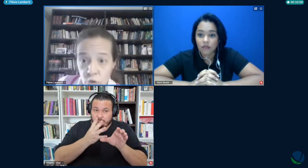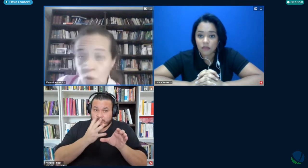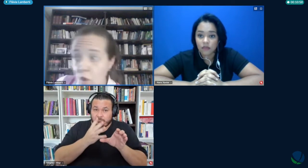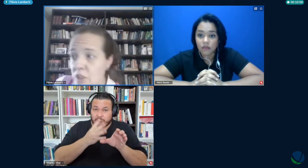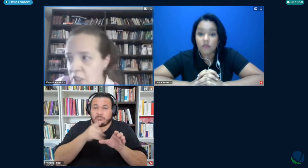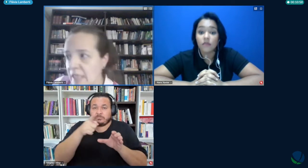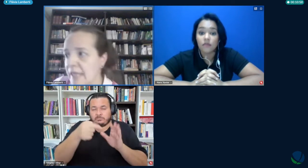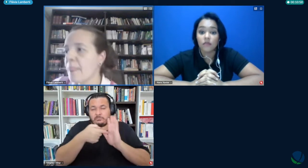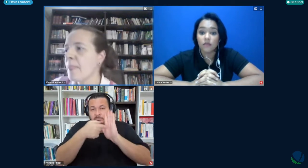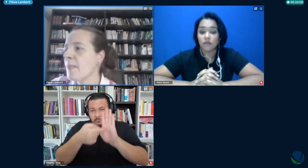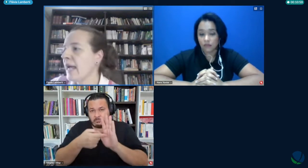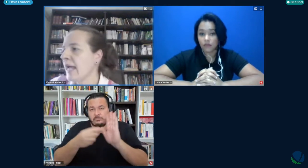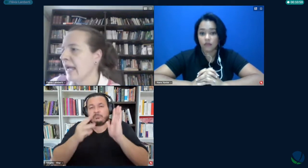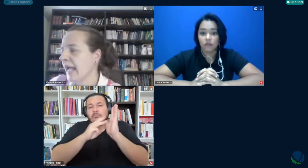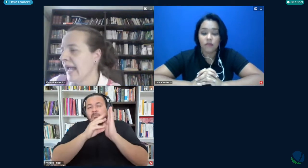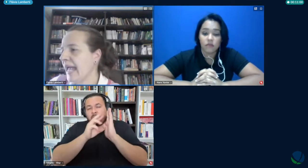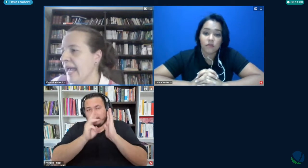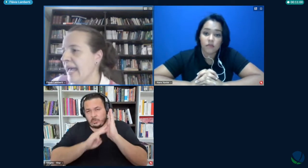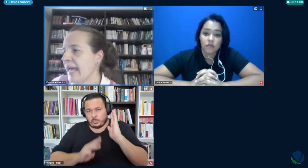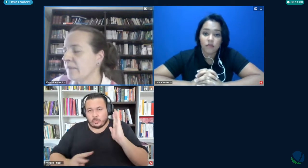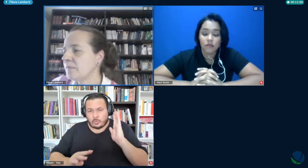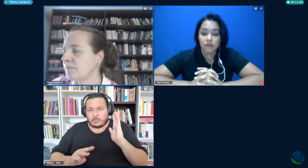da metodologia.